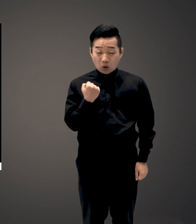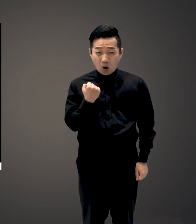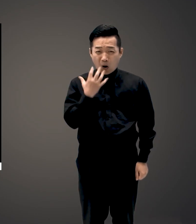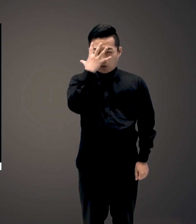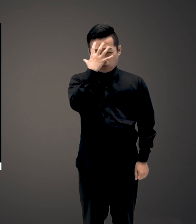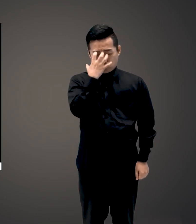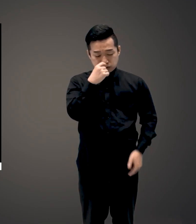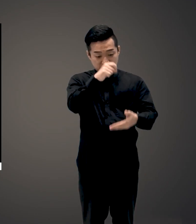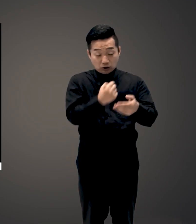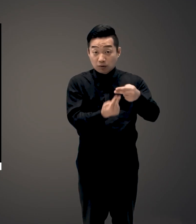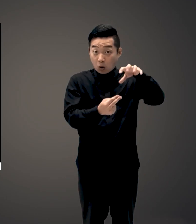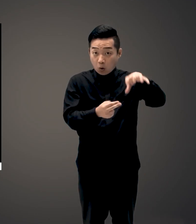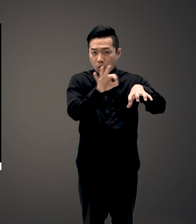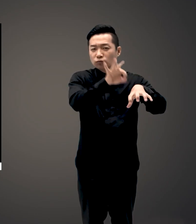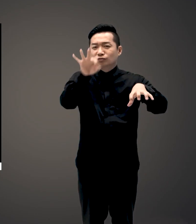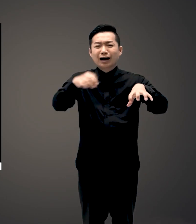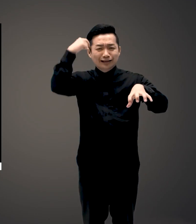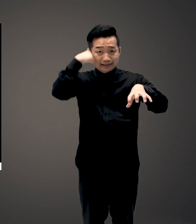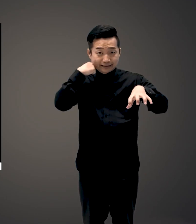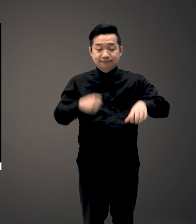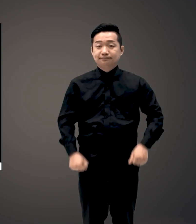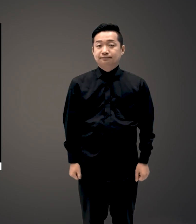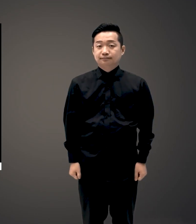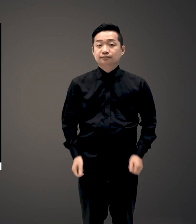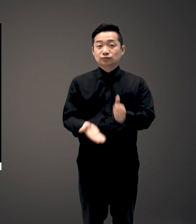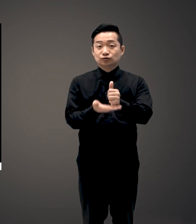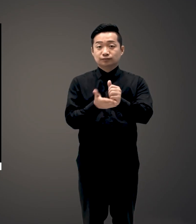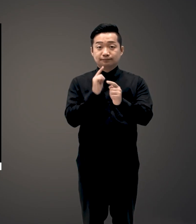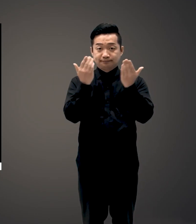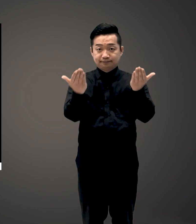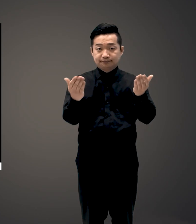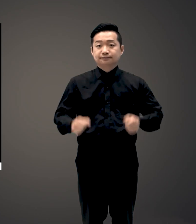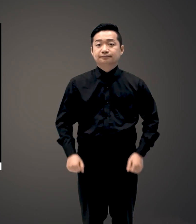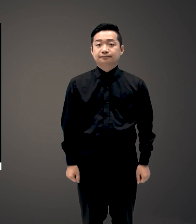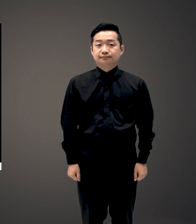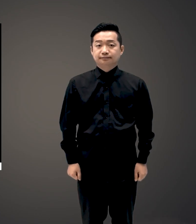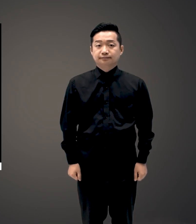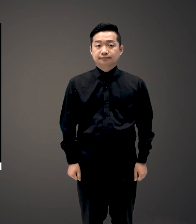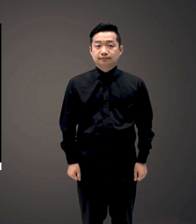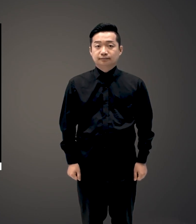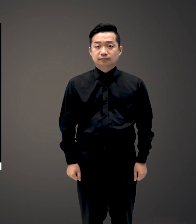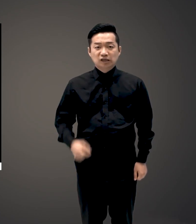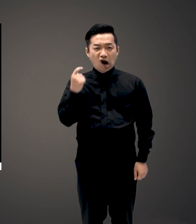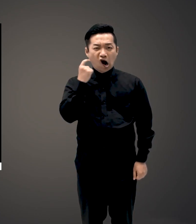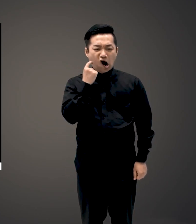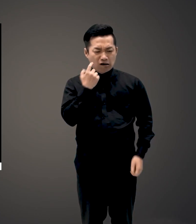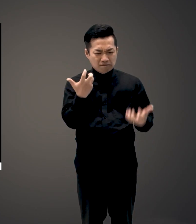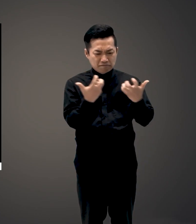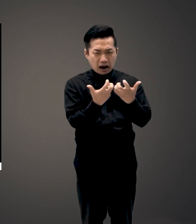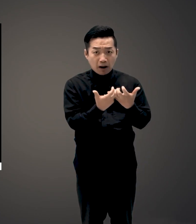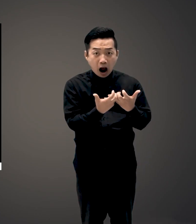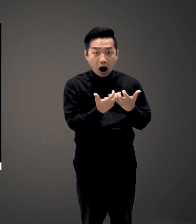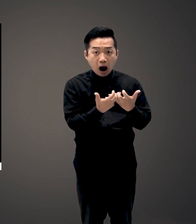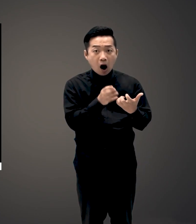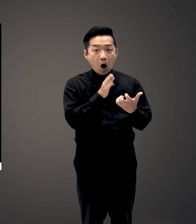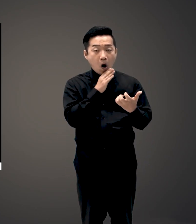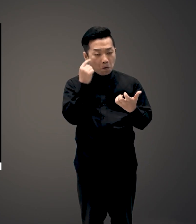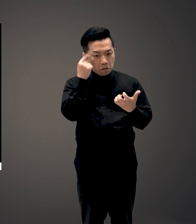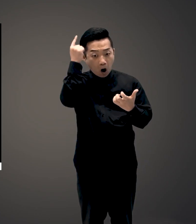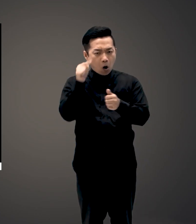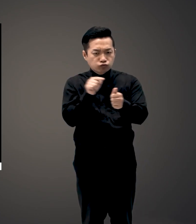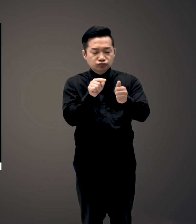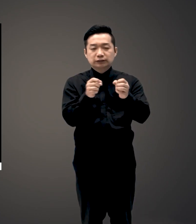(1927년) 파리. 은행가 마르셀 페리쿠르의 성대한 장례식. 고인은 프랑스 금융계의